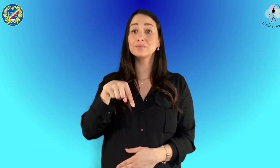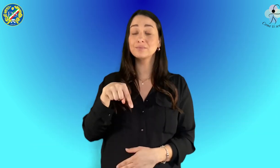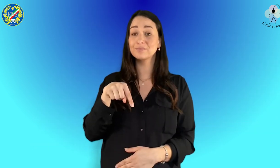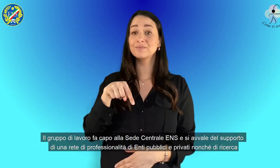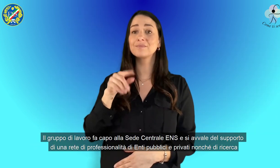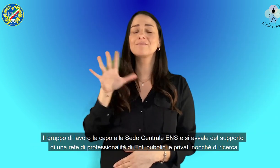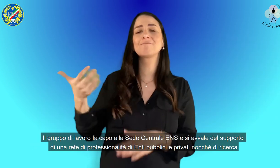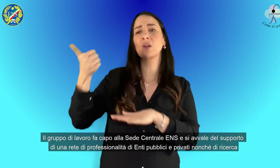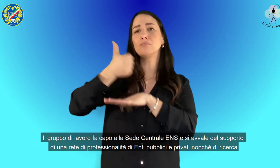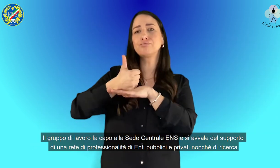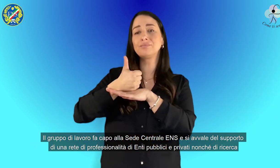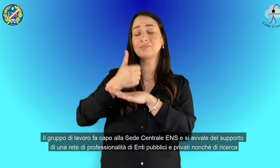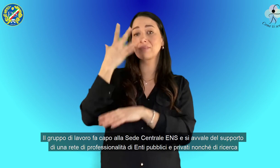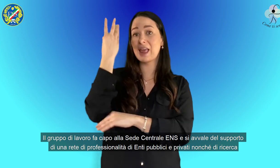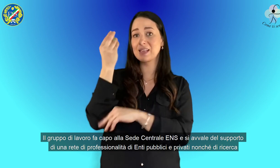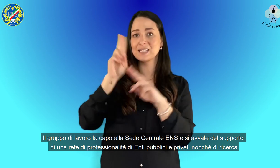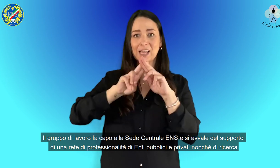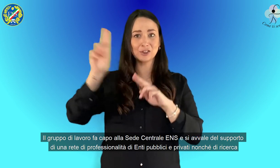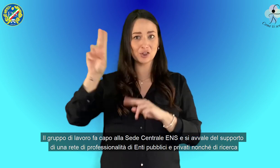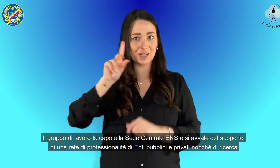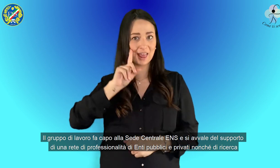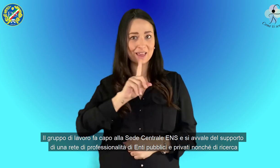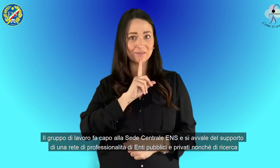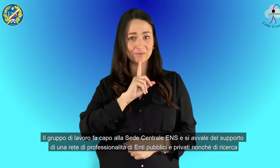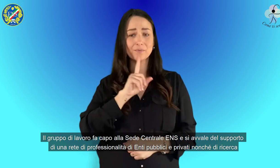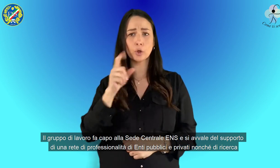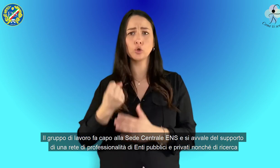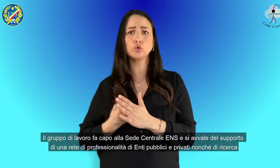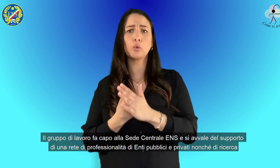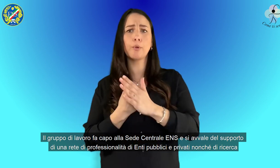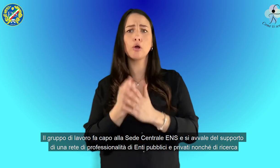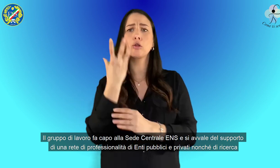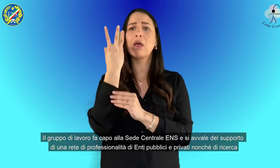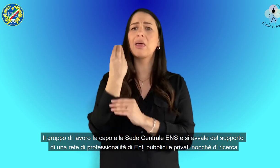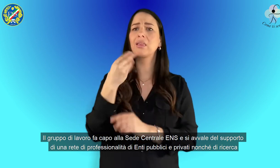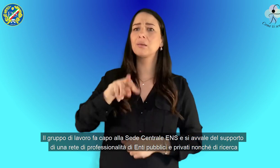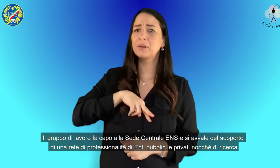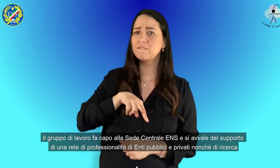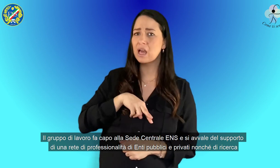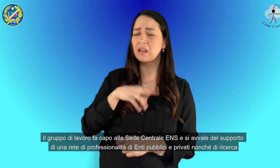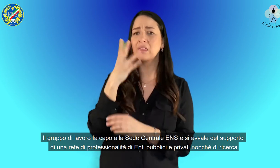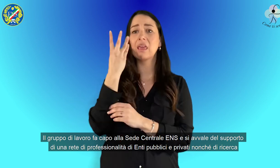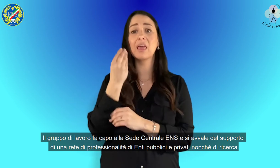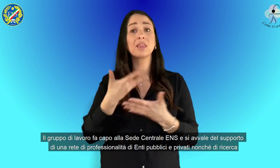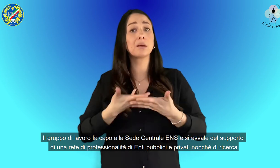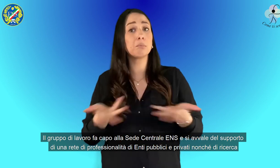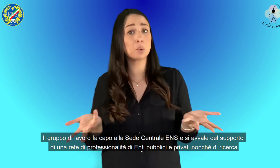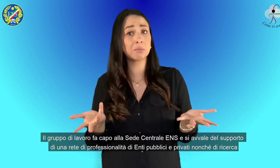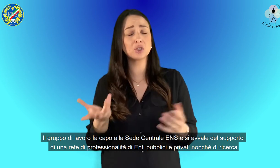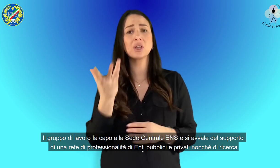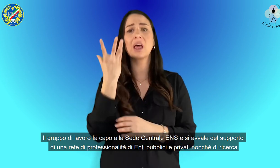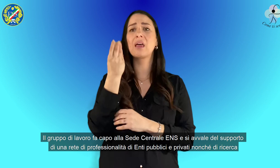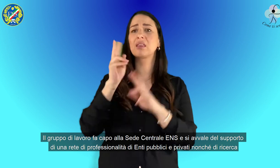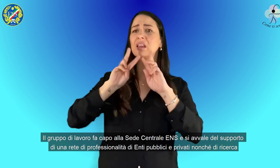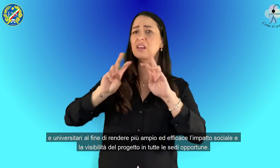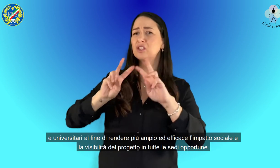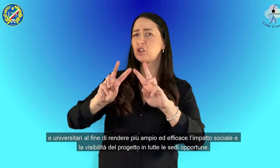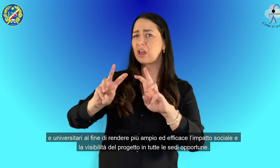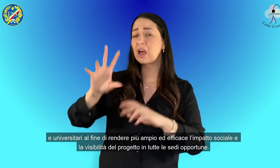supporto di una rete di professionalità di enti pubblici e privati, nonché di ricerche universitari, al fine di rendere più ampio ed efficace l'impatto